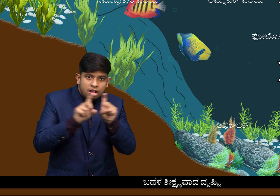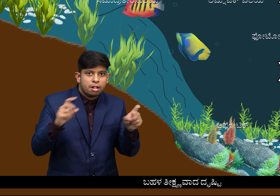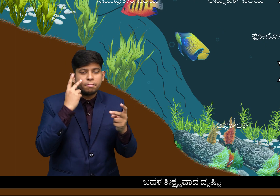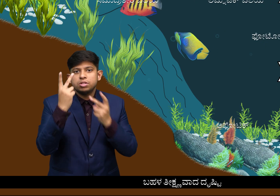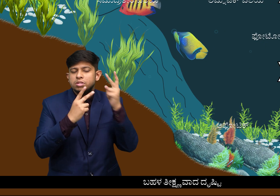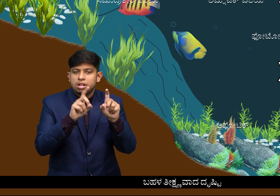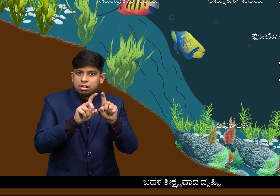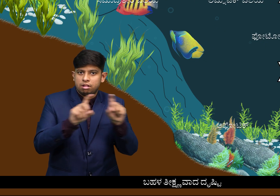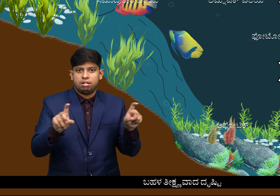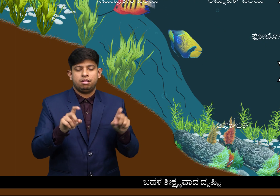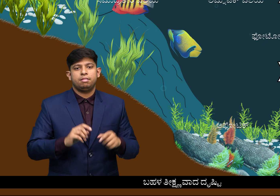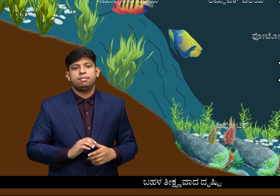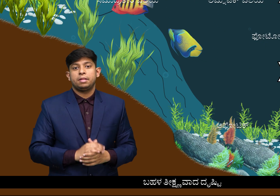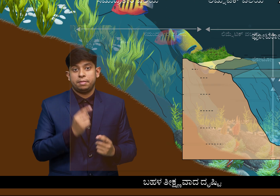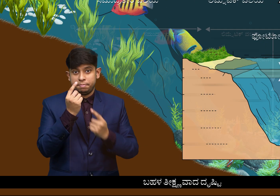ದೃಷ್ಟಿ.